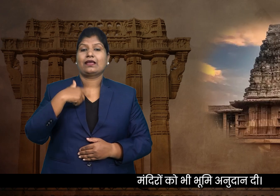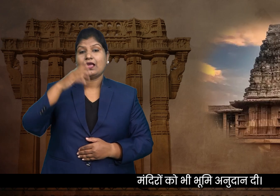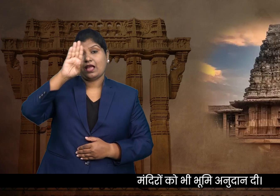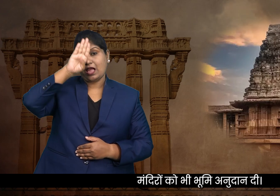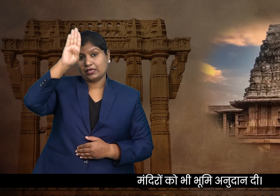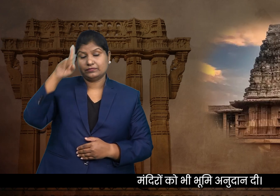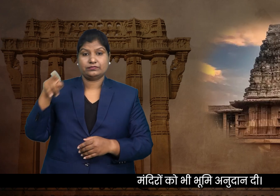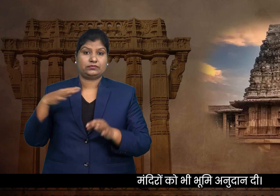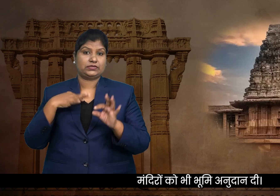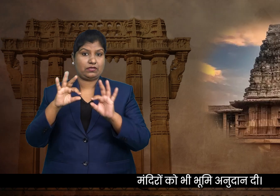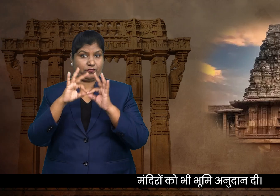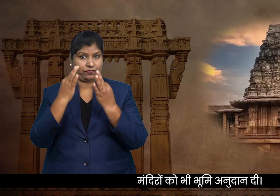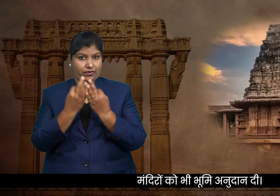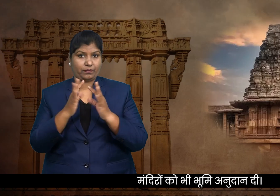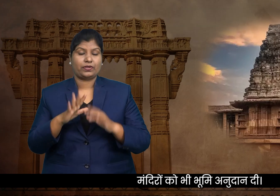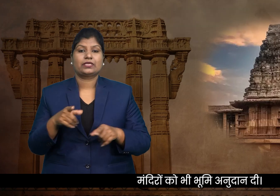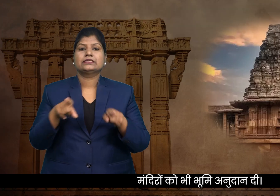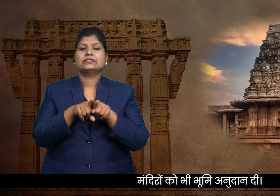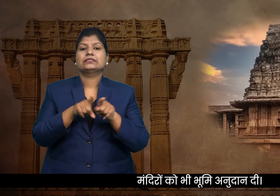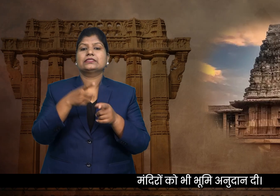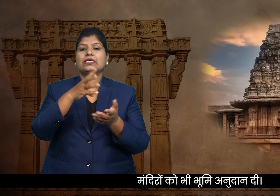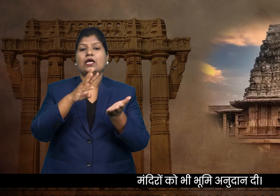दी।